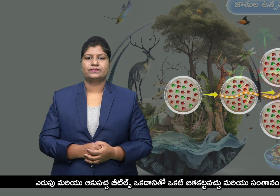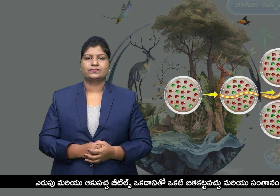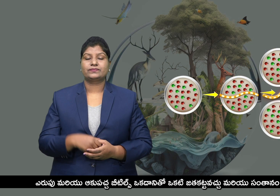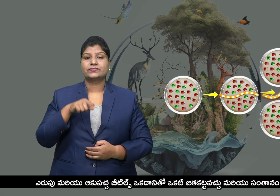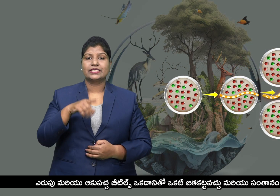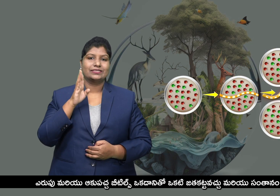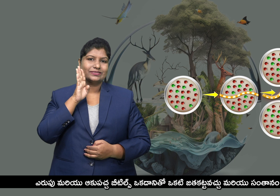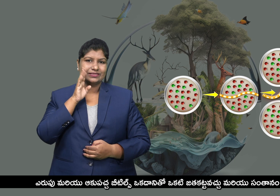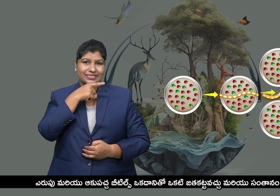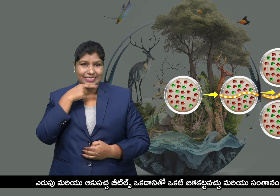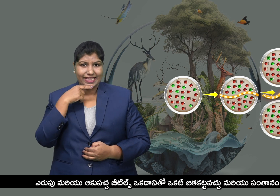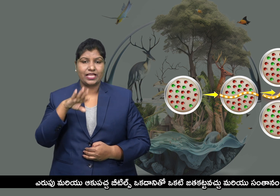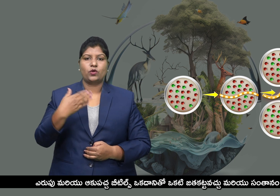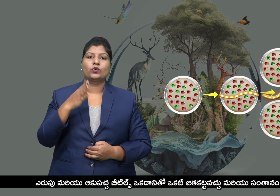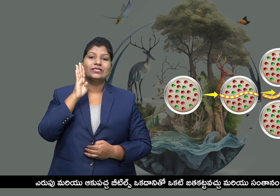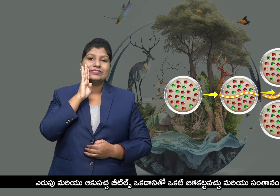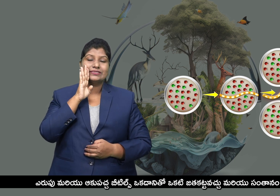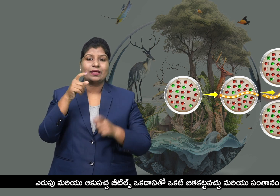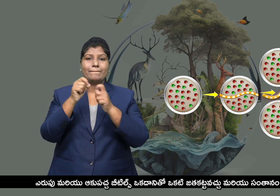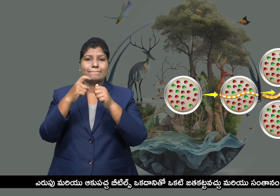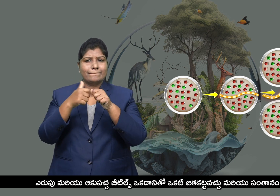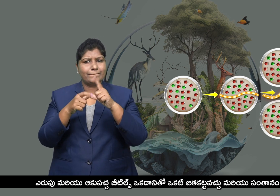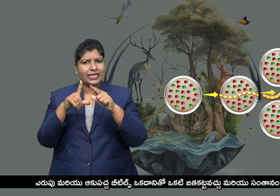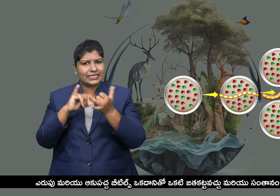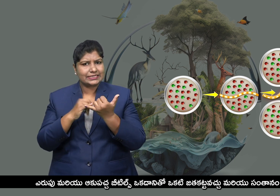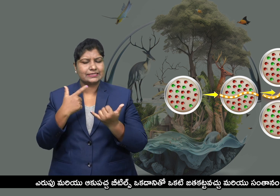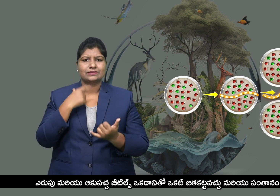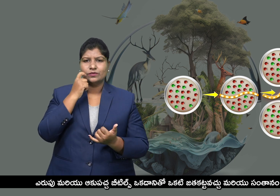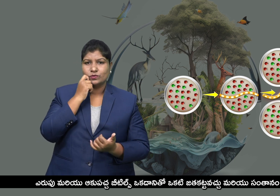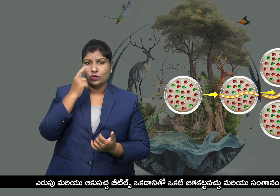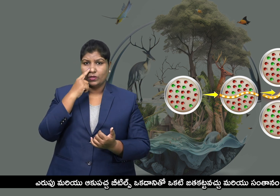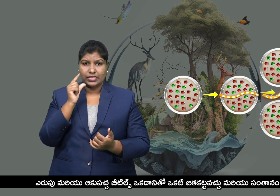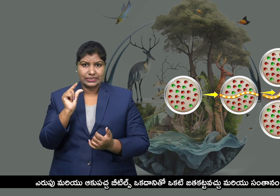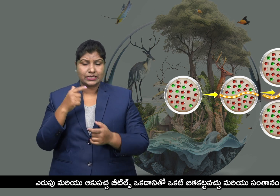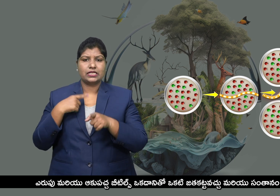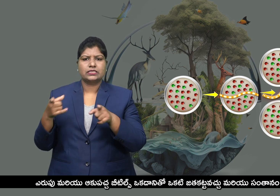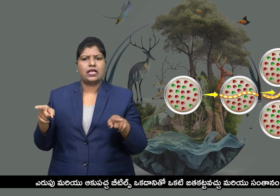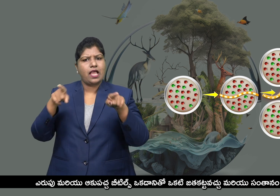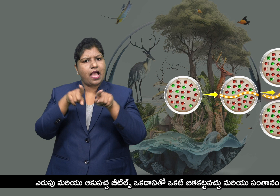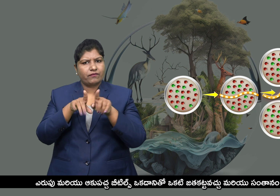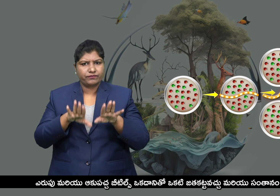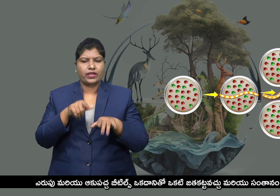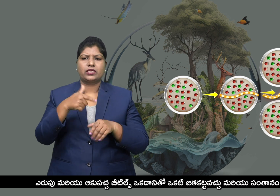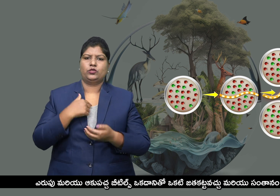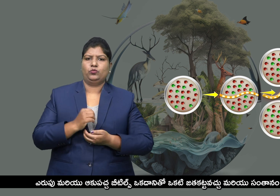ఎరుపు మరియు ఆకుపచ్చ బీటల్స్ ఒకదానితో ఒకటి జతకట్టవచ్చు మరియు సంతానం కలిగి